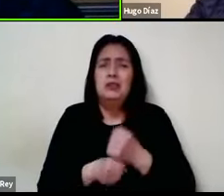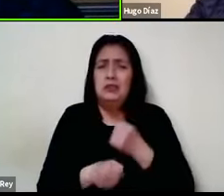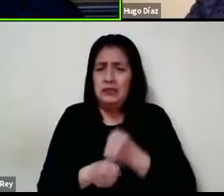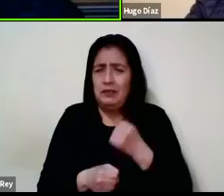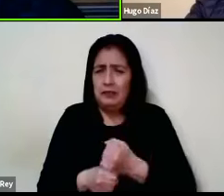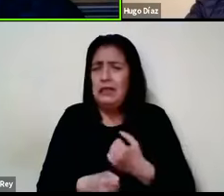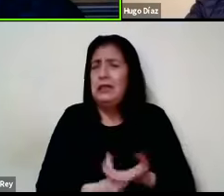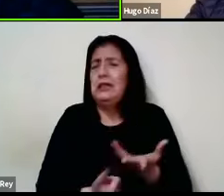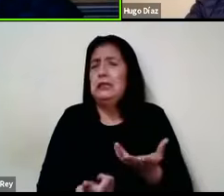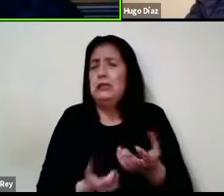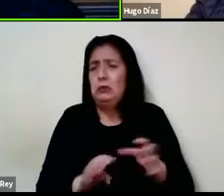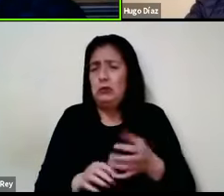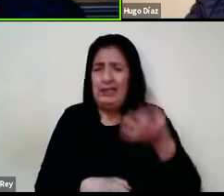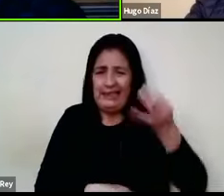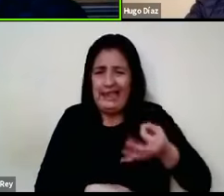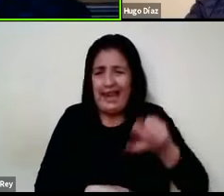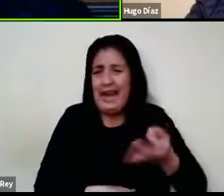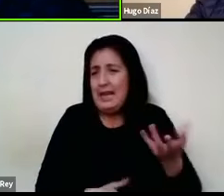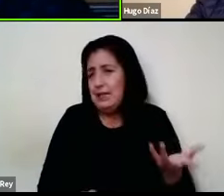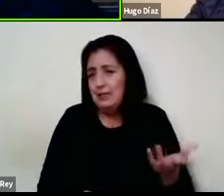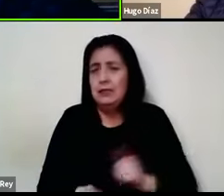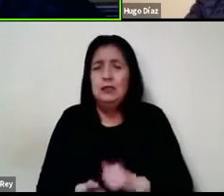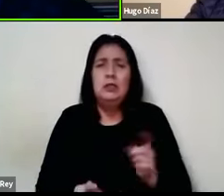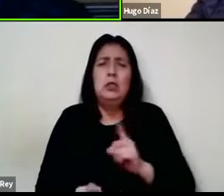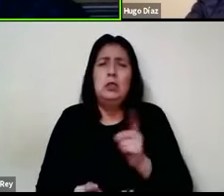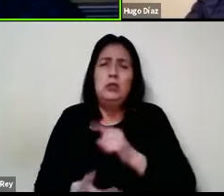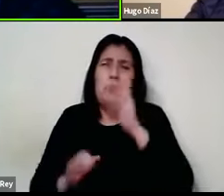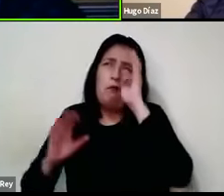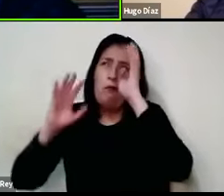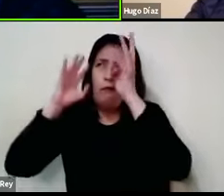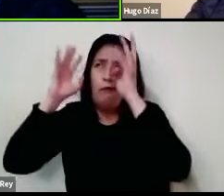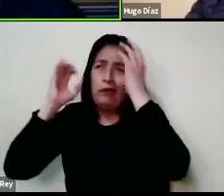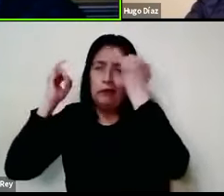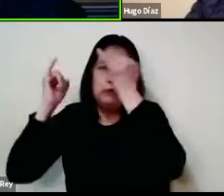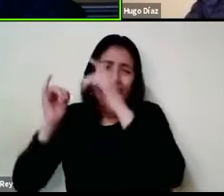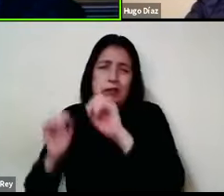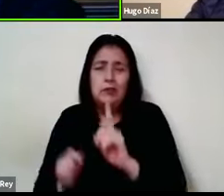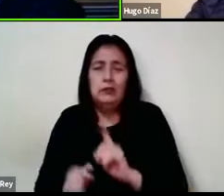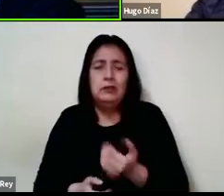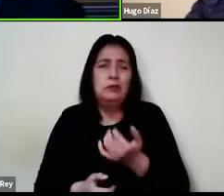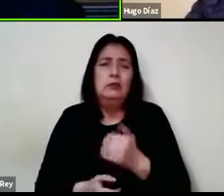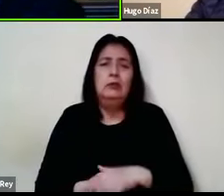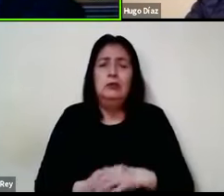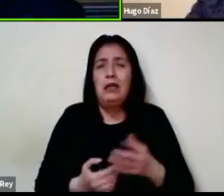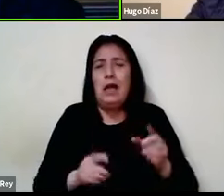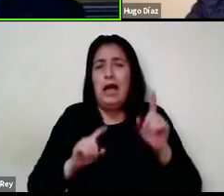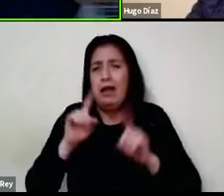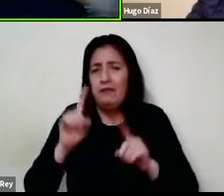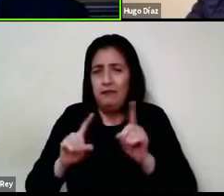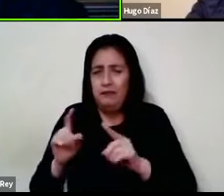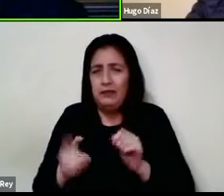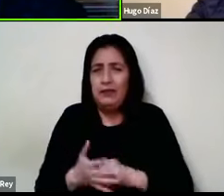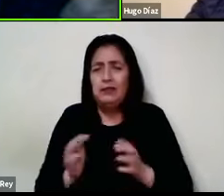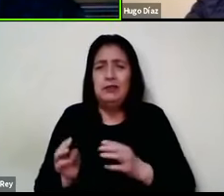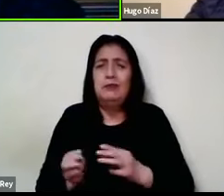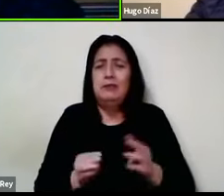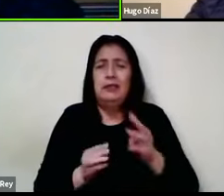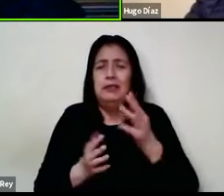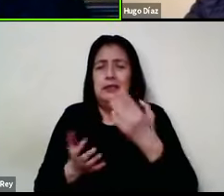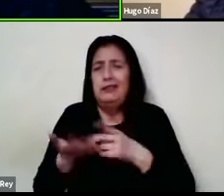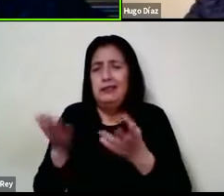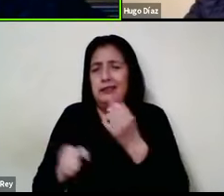situaciones reales, no tanto situaciones ficticias. Entonces, a veces planteamos las estrategias ficticias